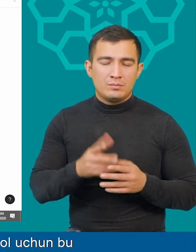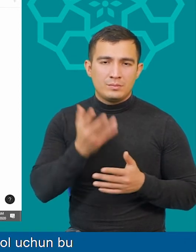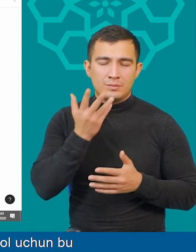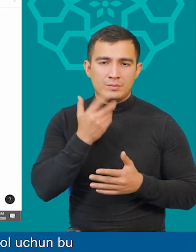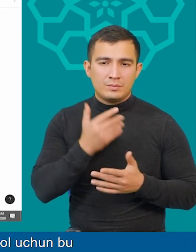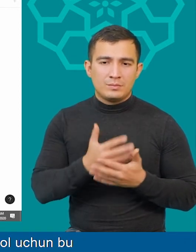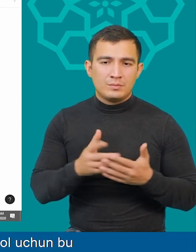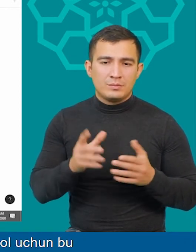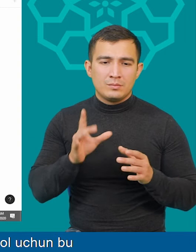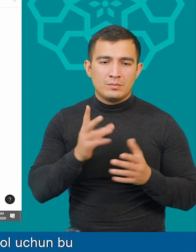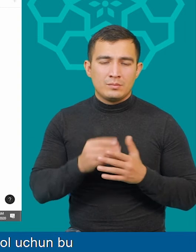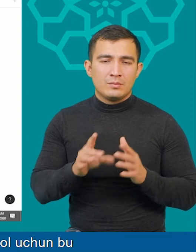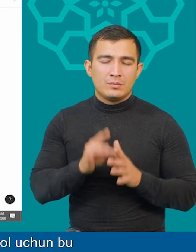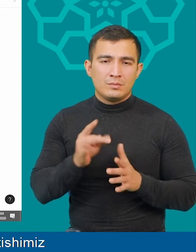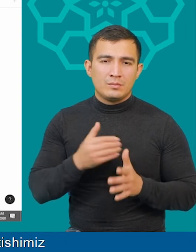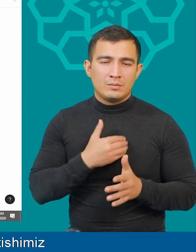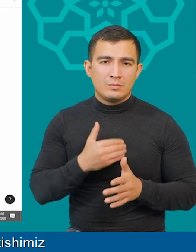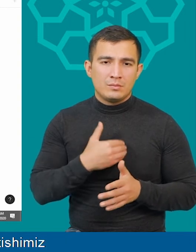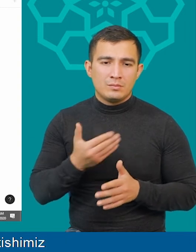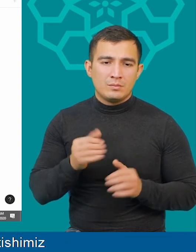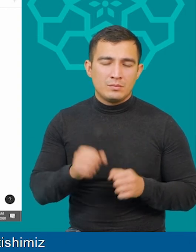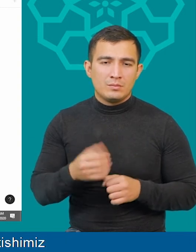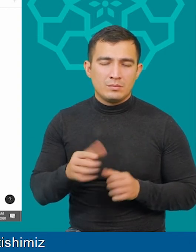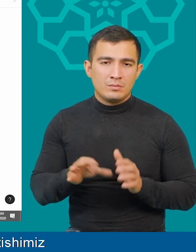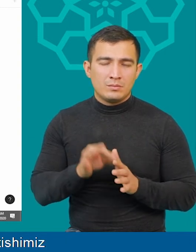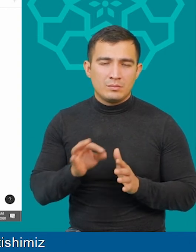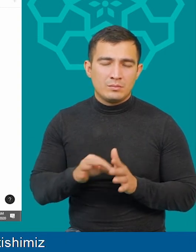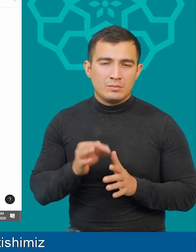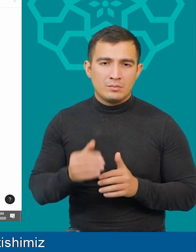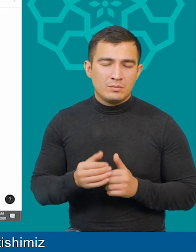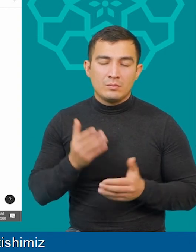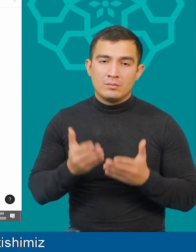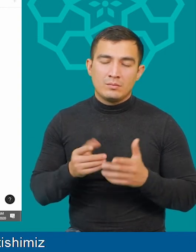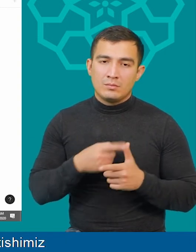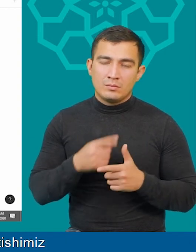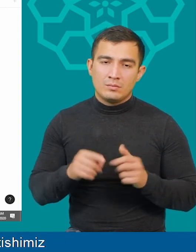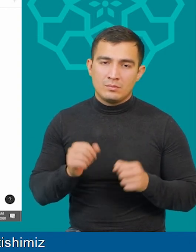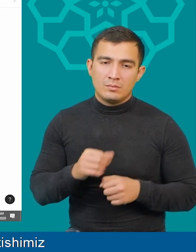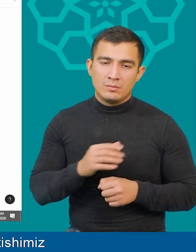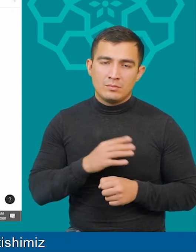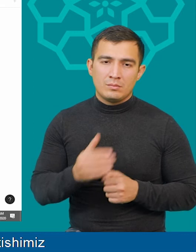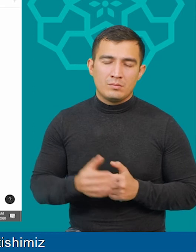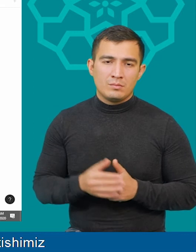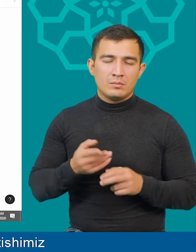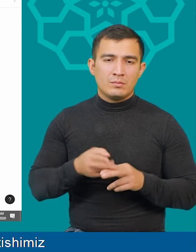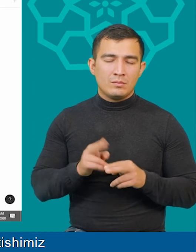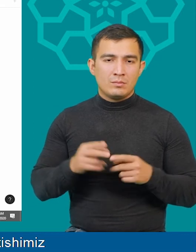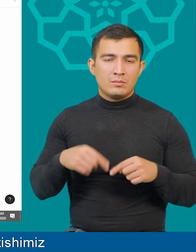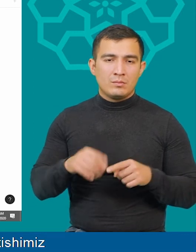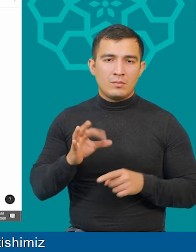narsamizni topishimiz mumkin. Masalan, uchun bu rang. Va bundan tashqari bize obyekt ga